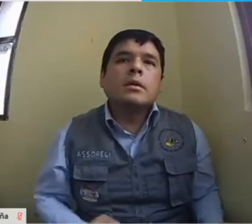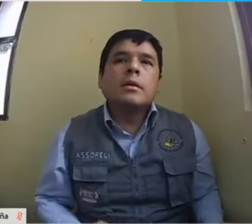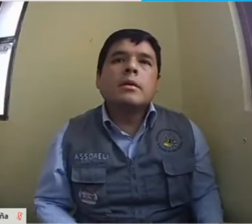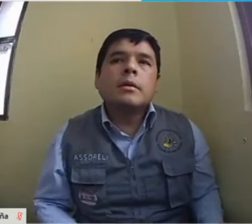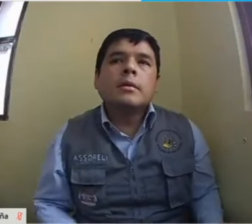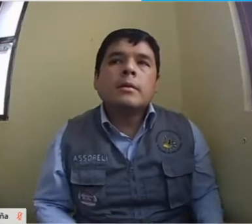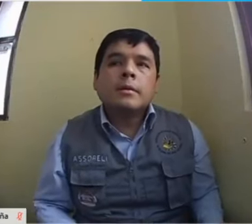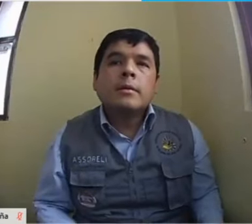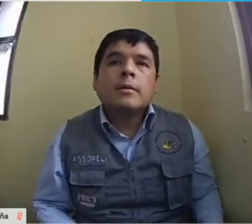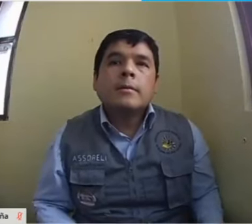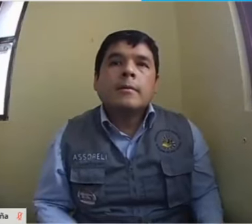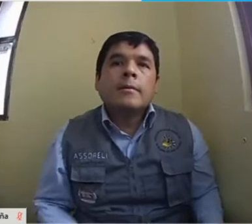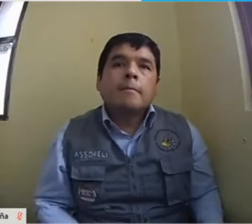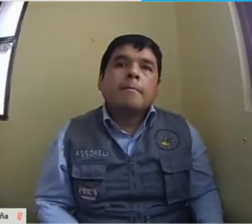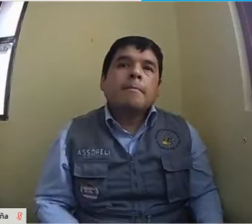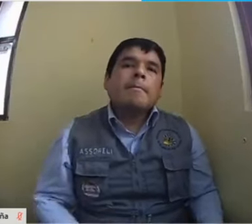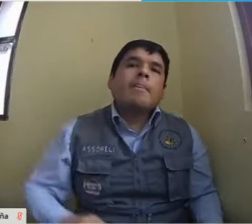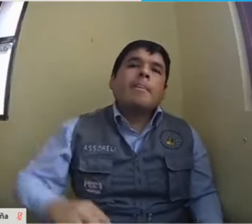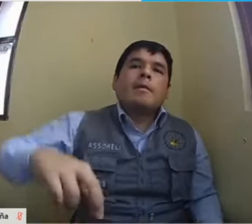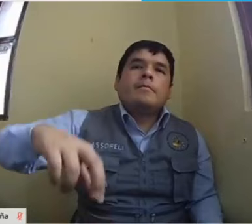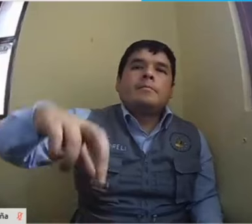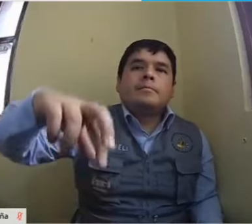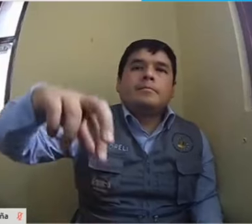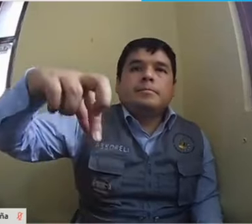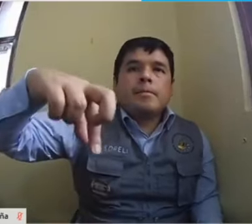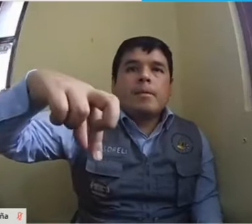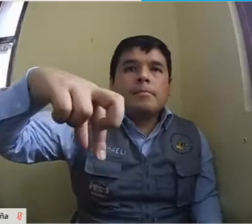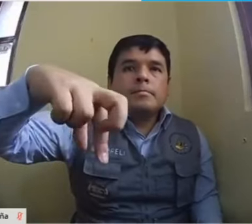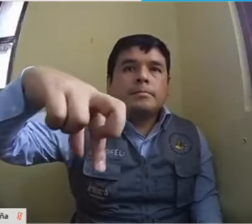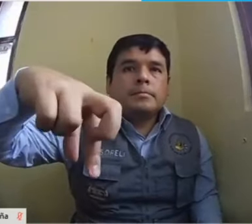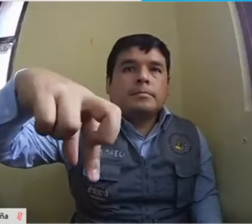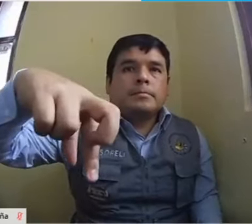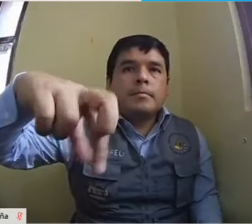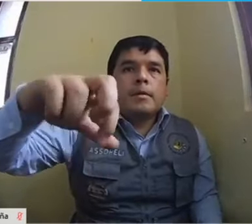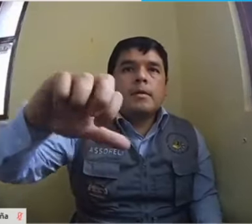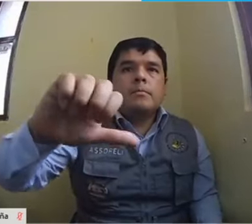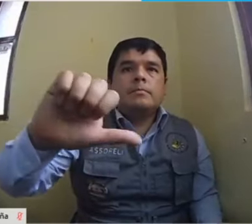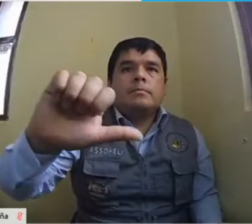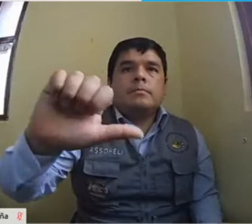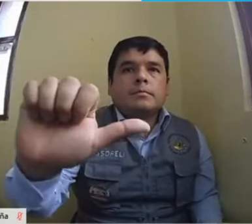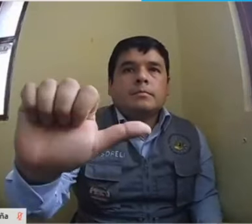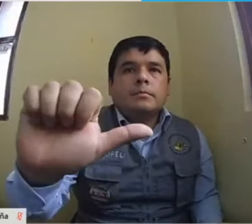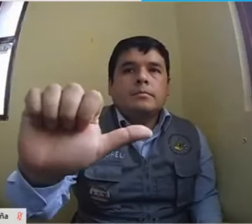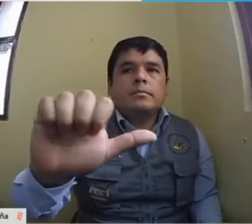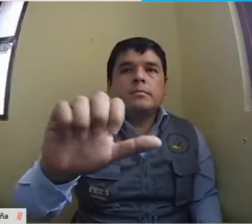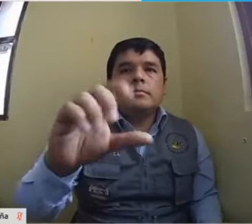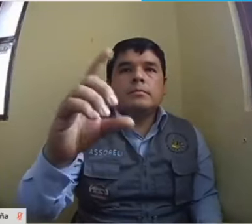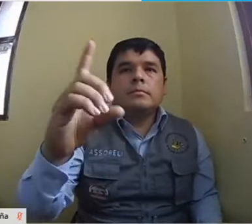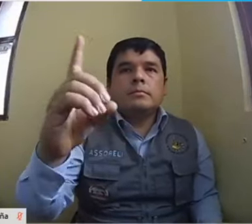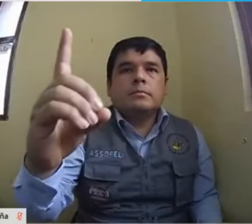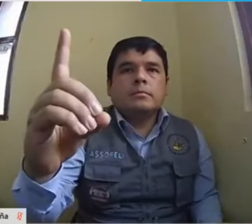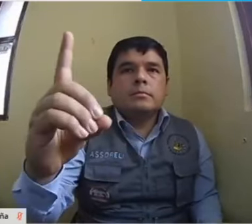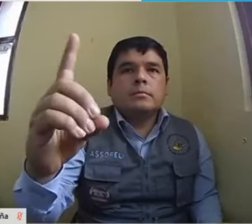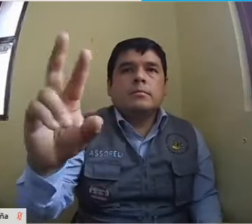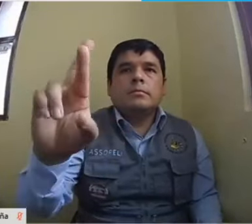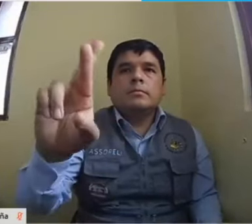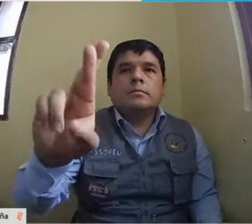Madrina. Por los golpecitos que habían antes en la confirmación, ¿no? ¿Recuerdan? Entonces, madrina es la M de mamá y